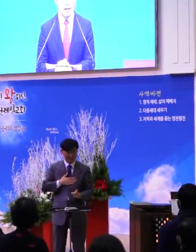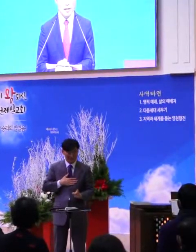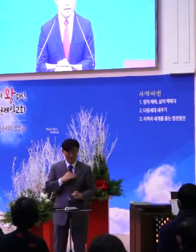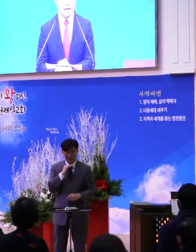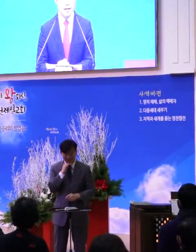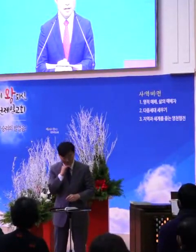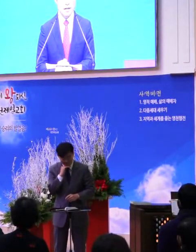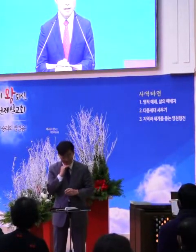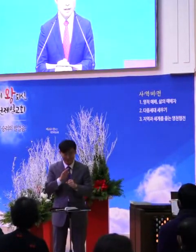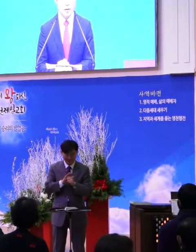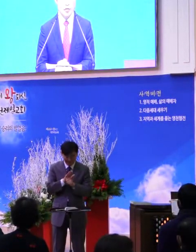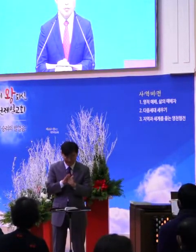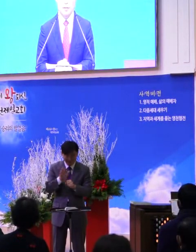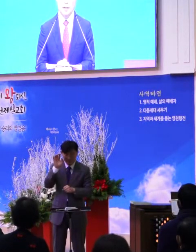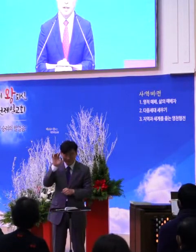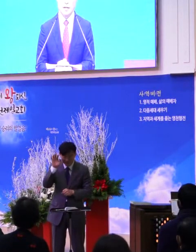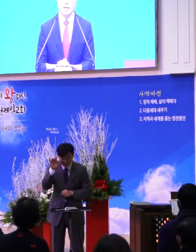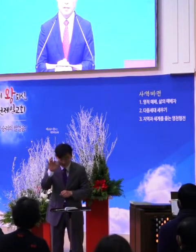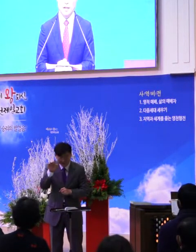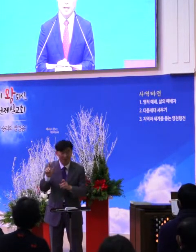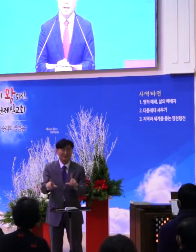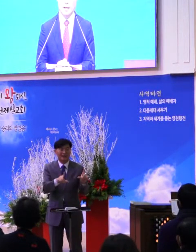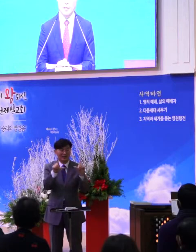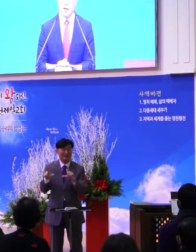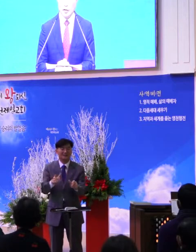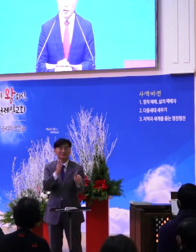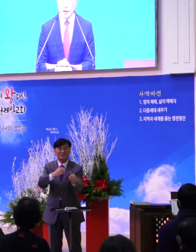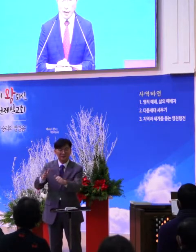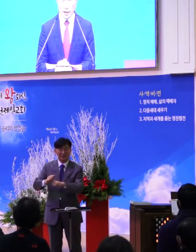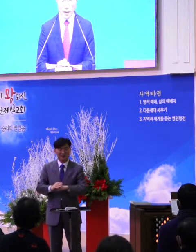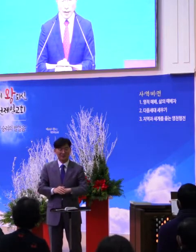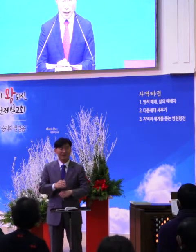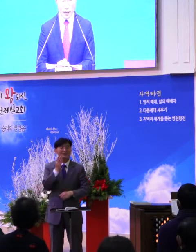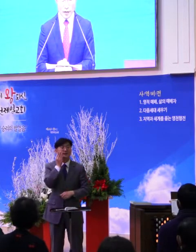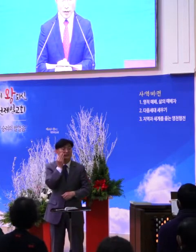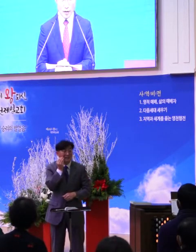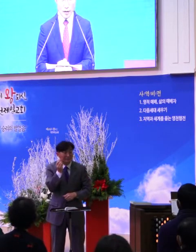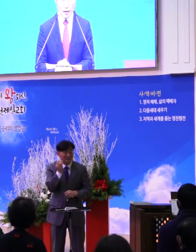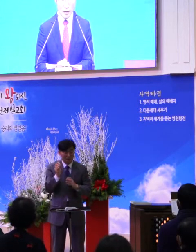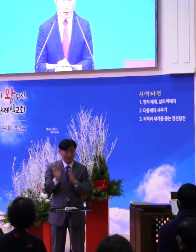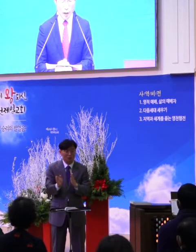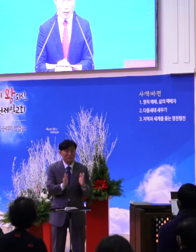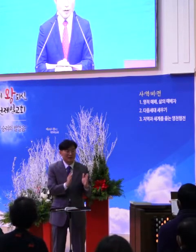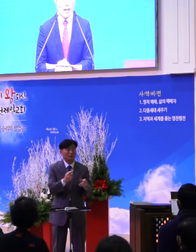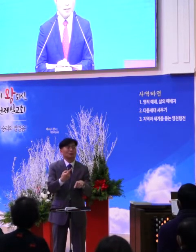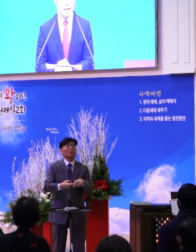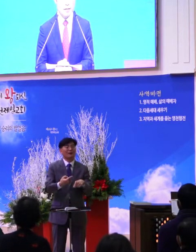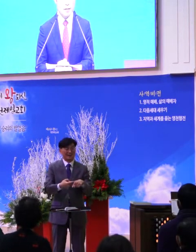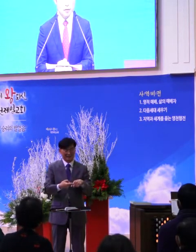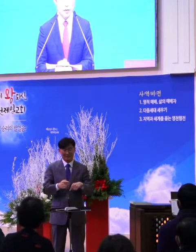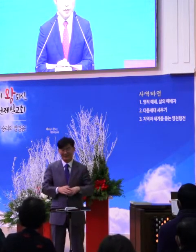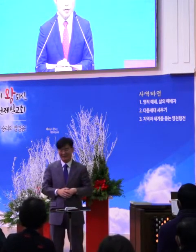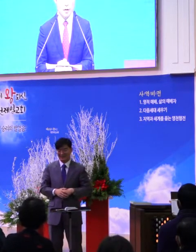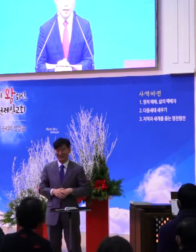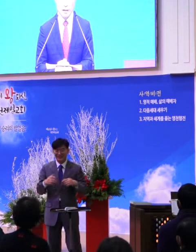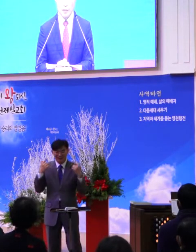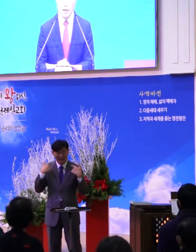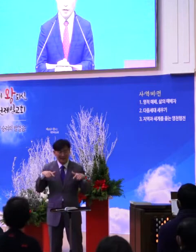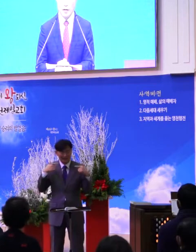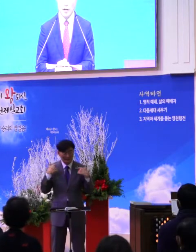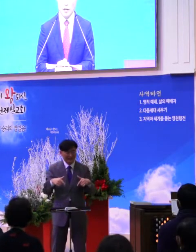사모하는 것이 기름을 준비하는 것입니다. 여러분 영적으로 늘 깨어서 기도하고 하나님 말씀을 붙들고 여러분의